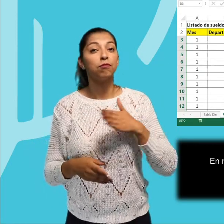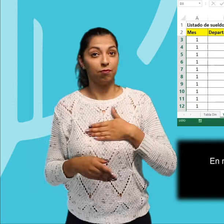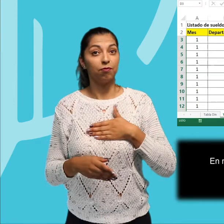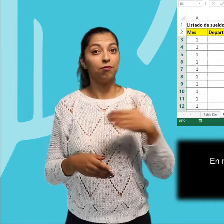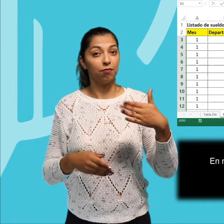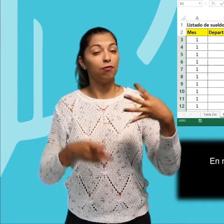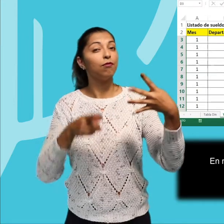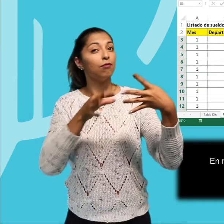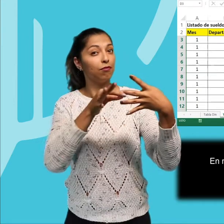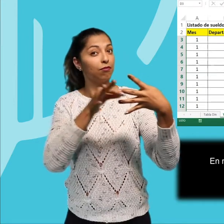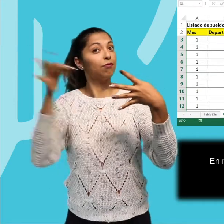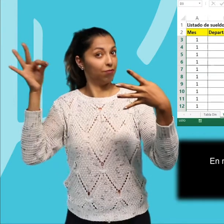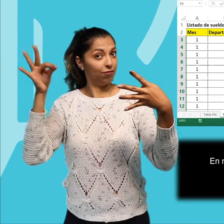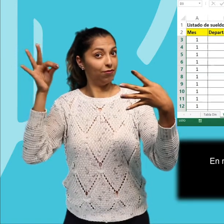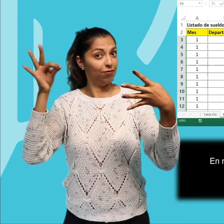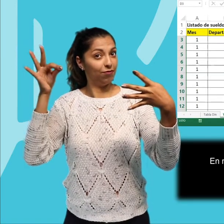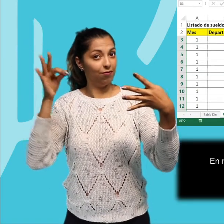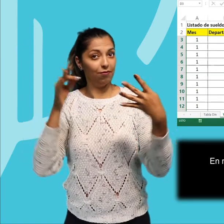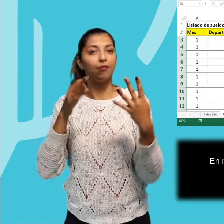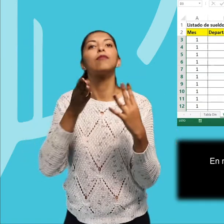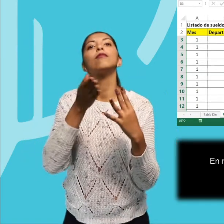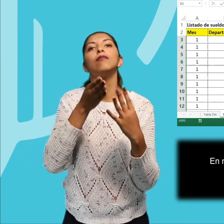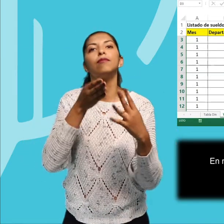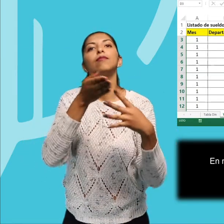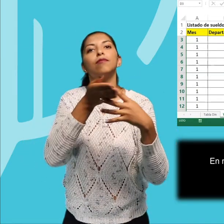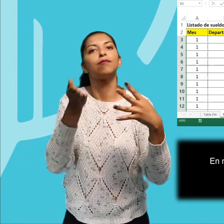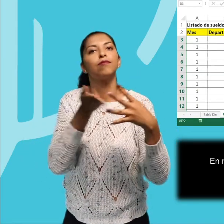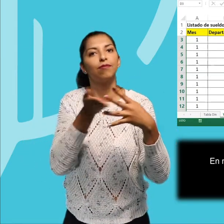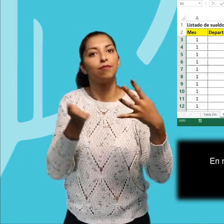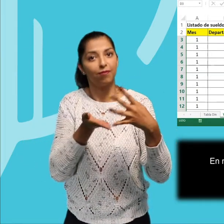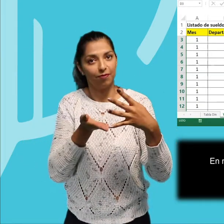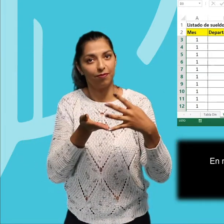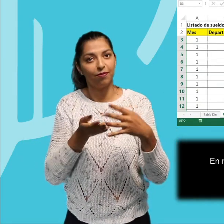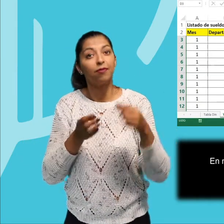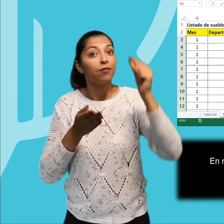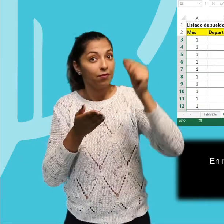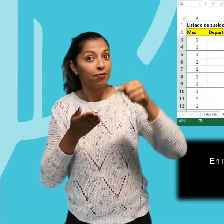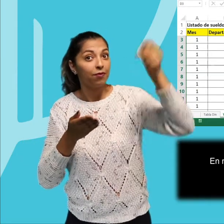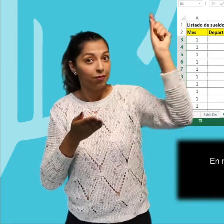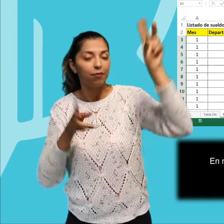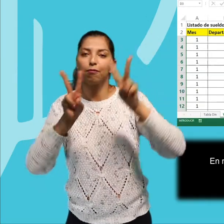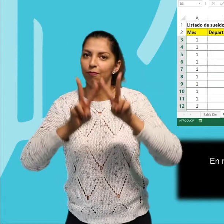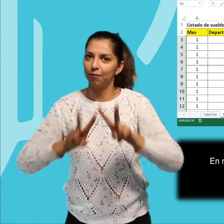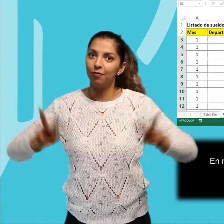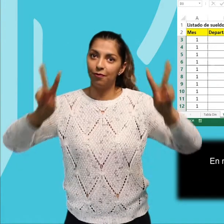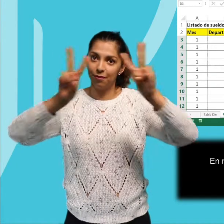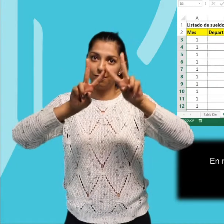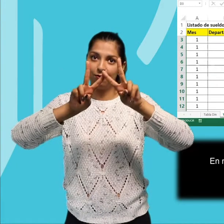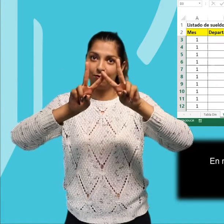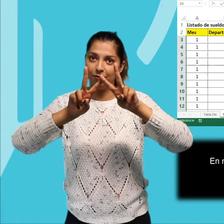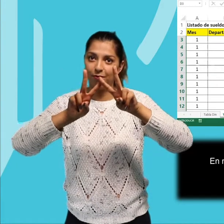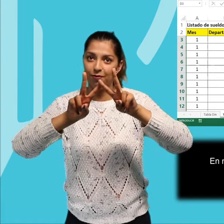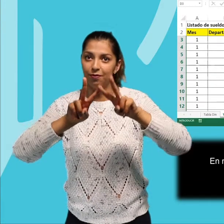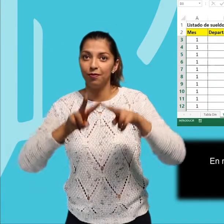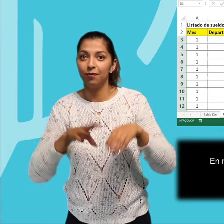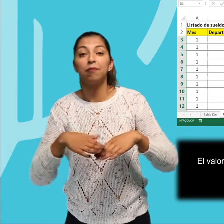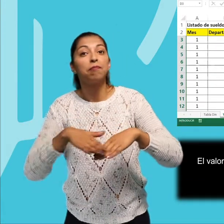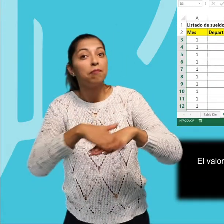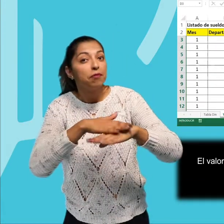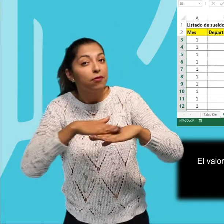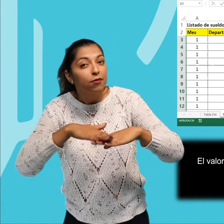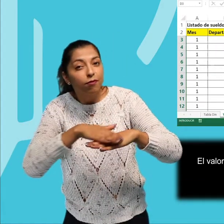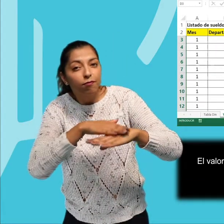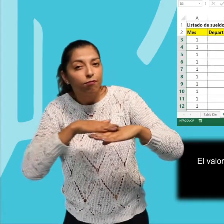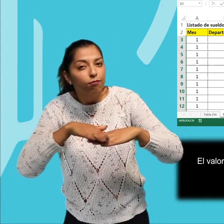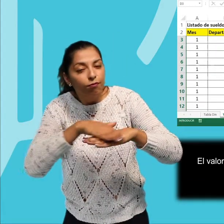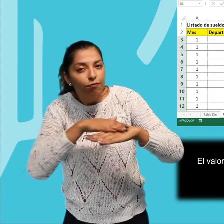caso, vamos a seleccionar la opción entre para validar un valor mínimo y un valor máximo. El